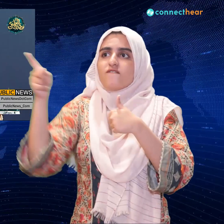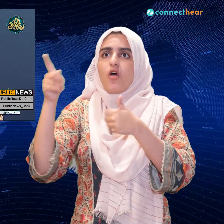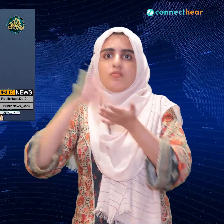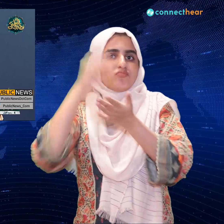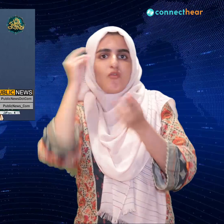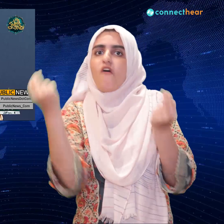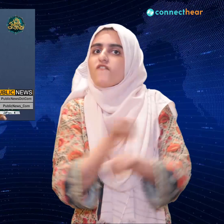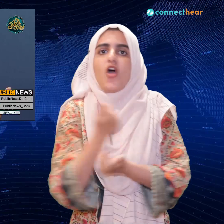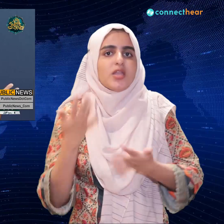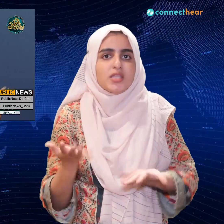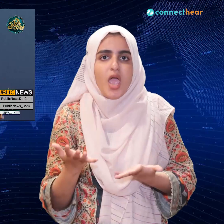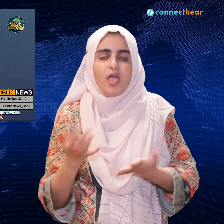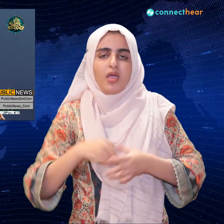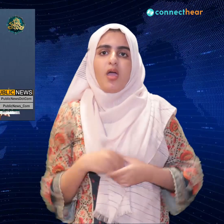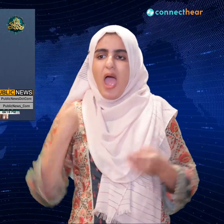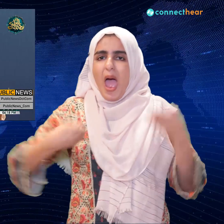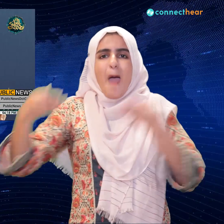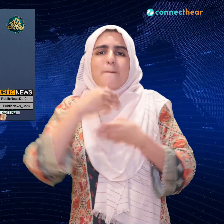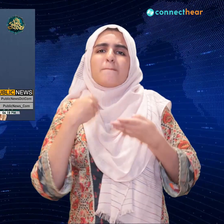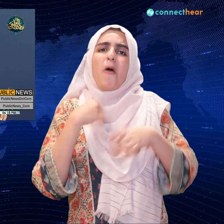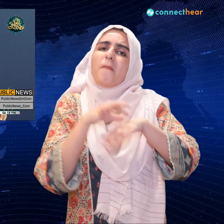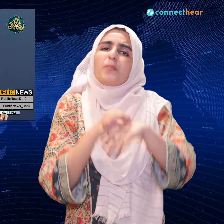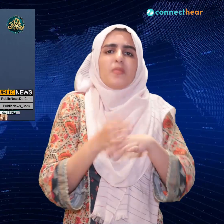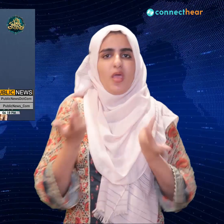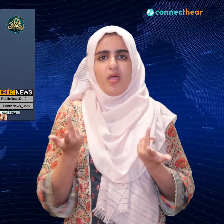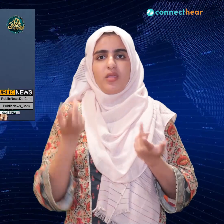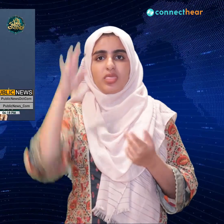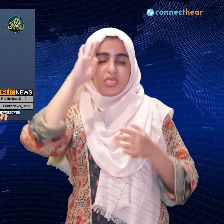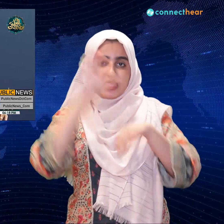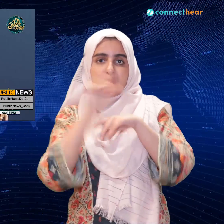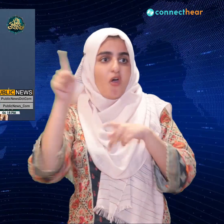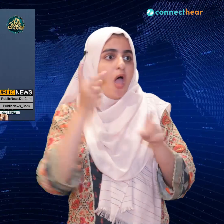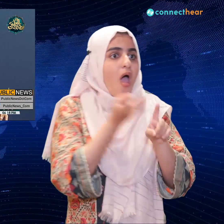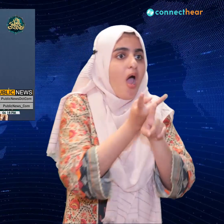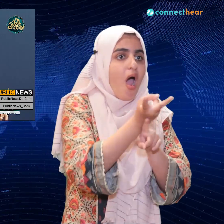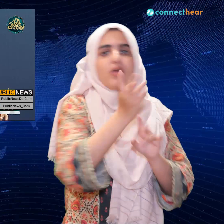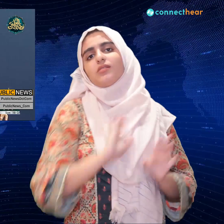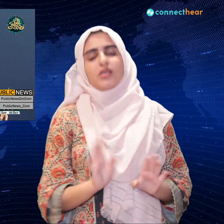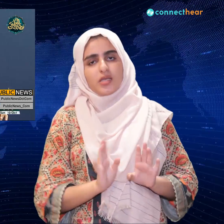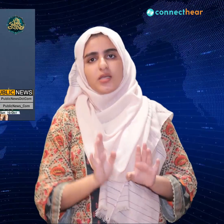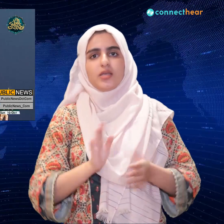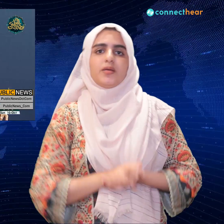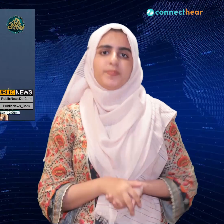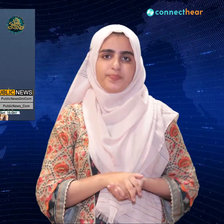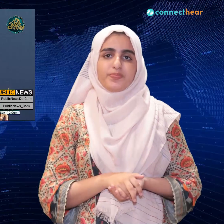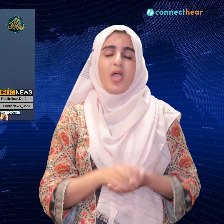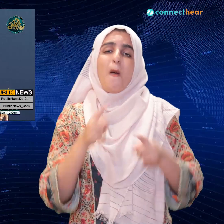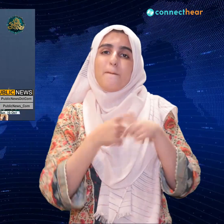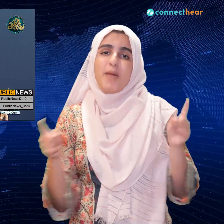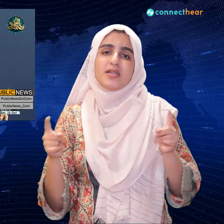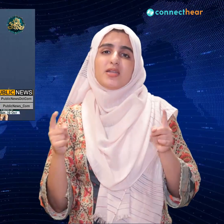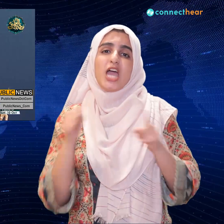لگی، تو ہم کون ہیں؟ تو دین میں زبردستی تو نہیں ہے. لیکن کم از کم